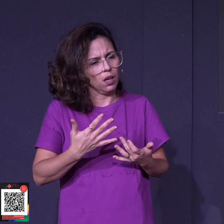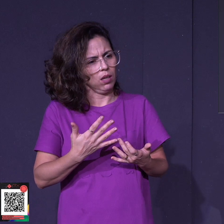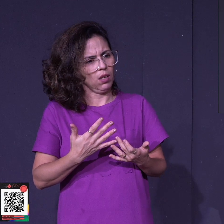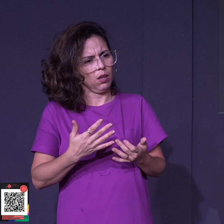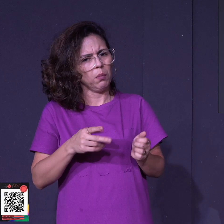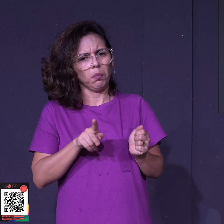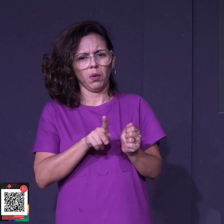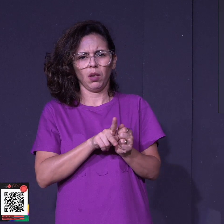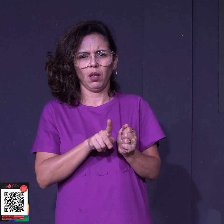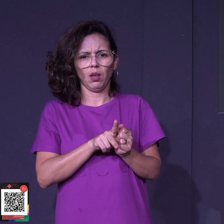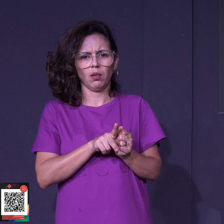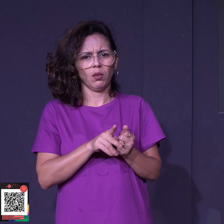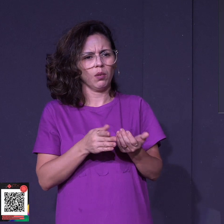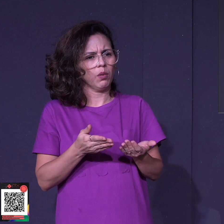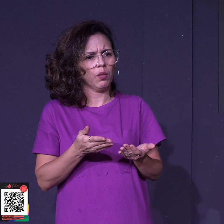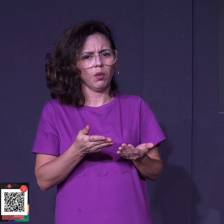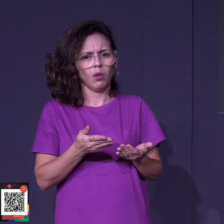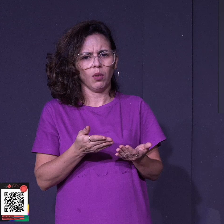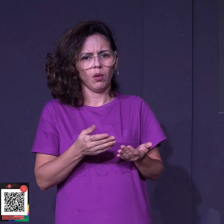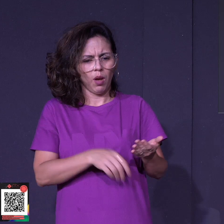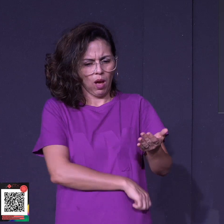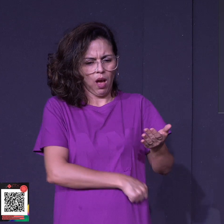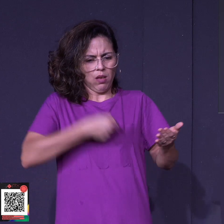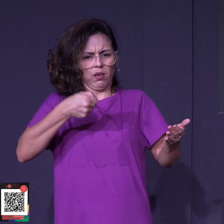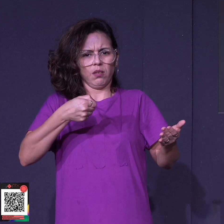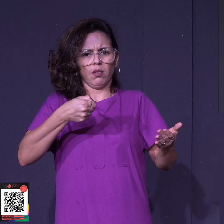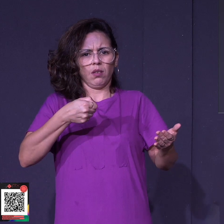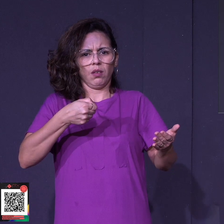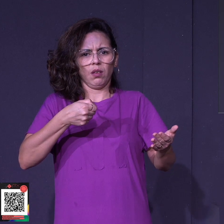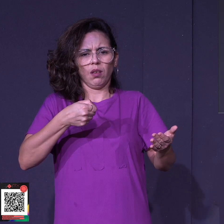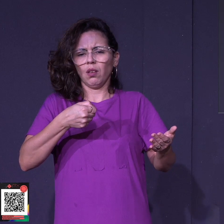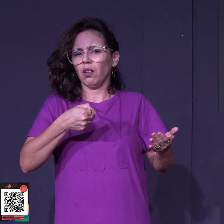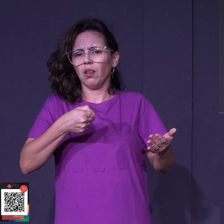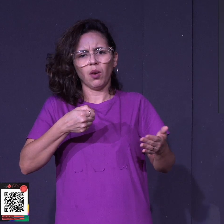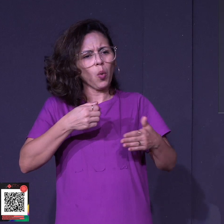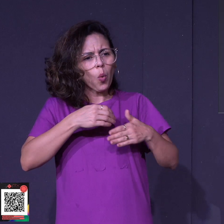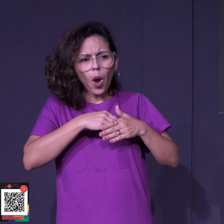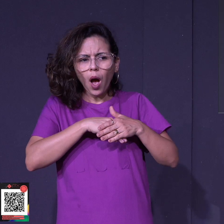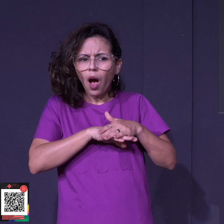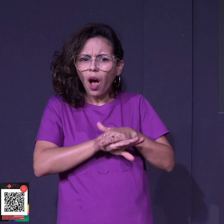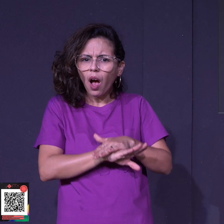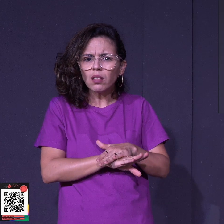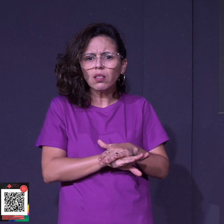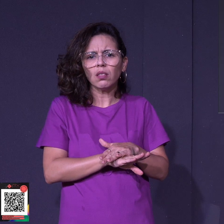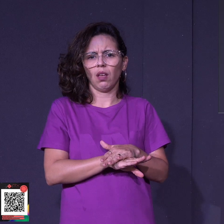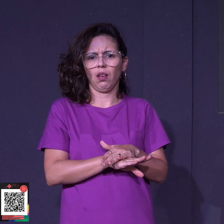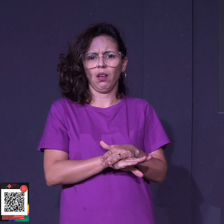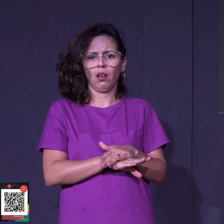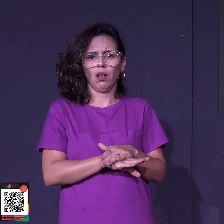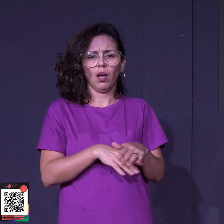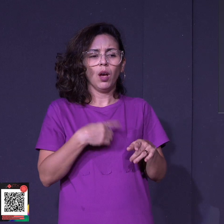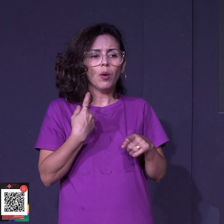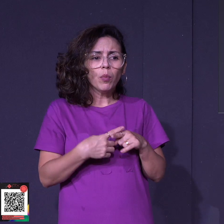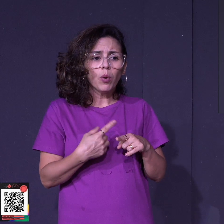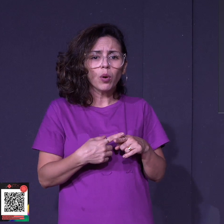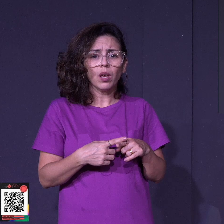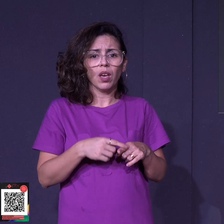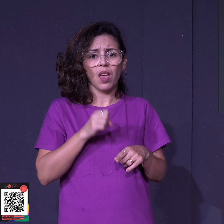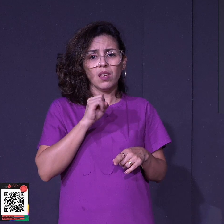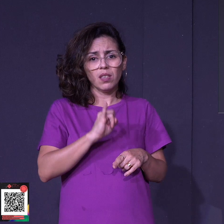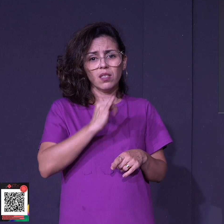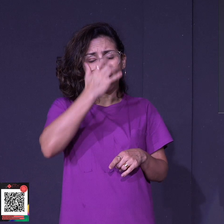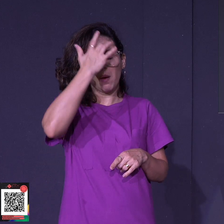disse: guarda a tua espada, porque todos que lançarem mão da espada, pela espada irão